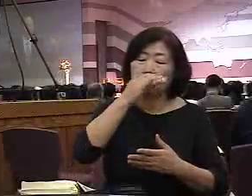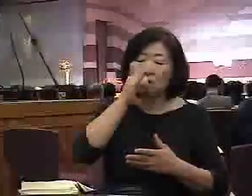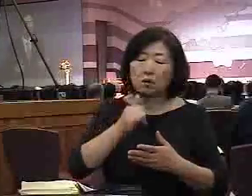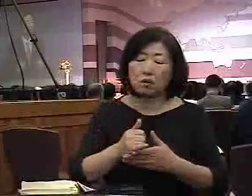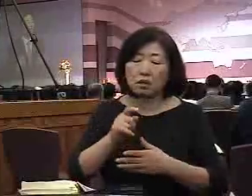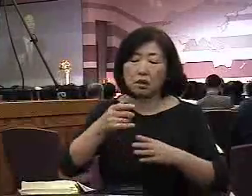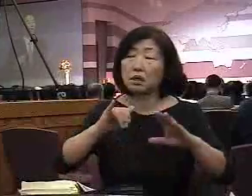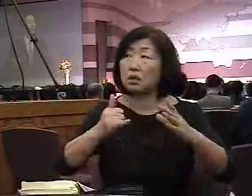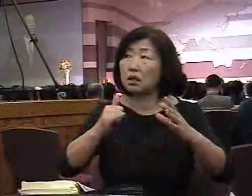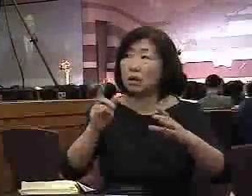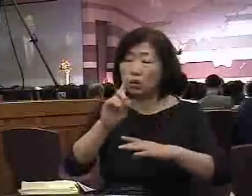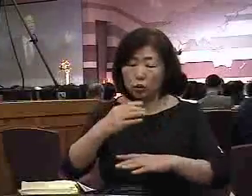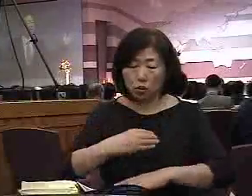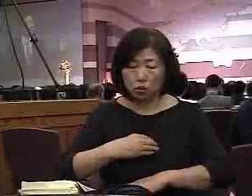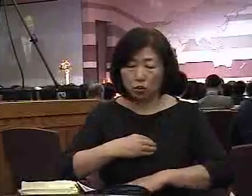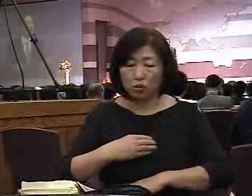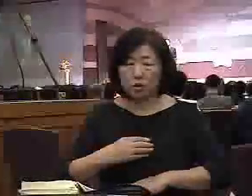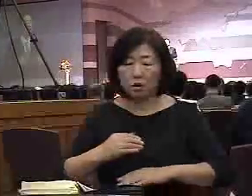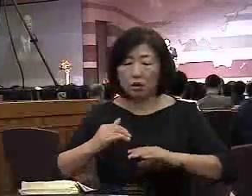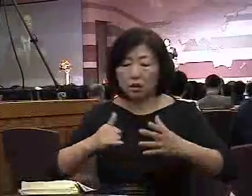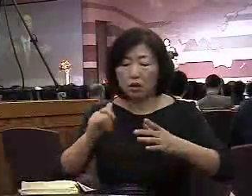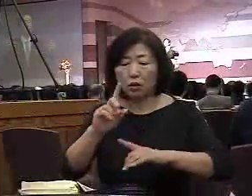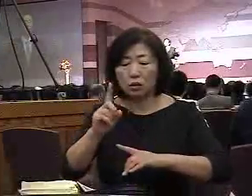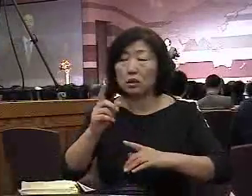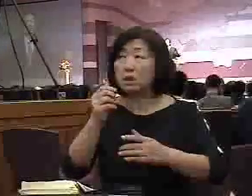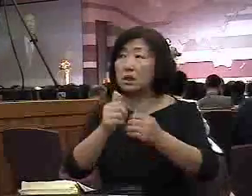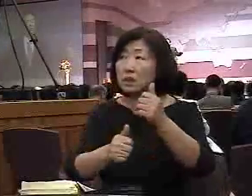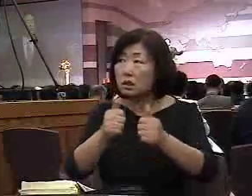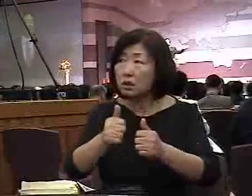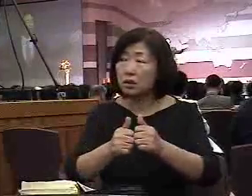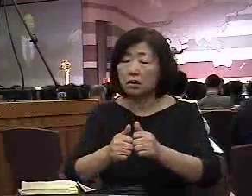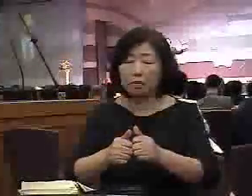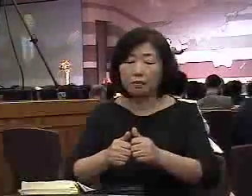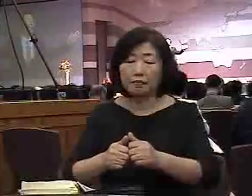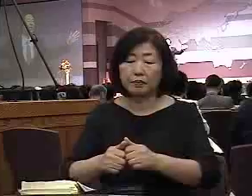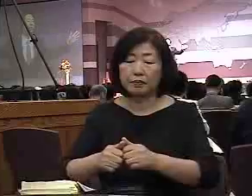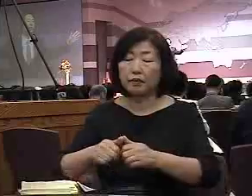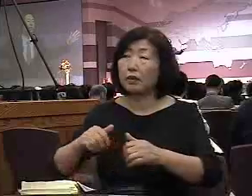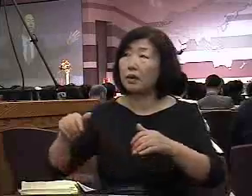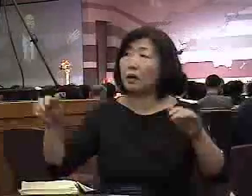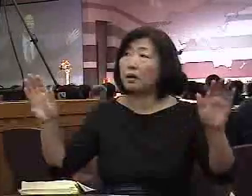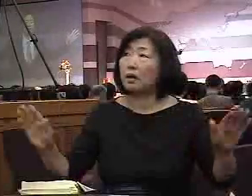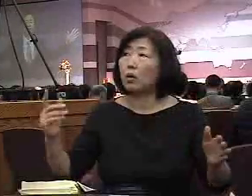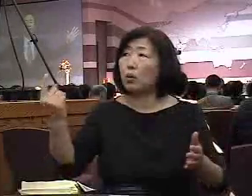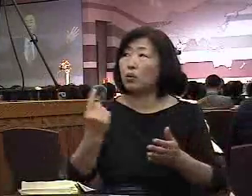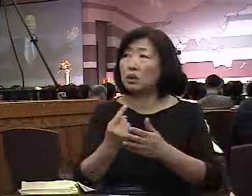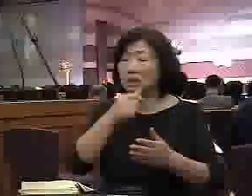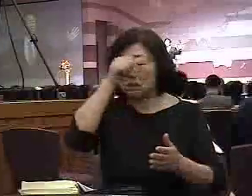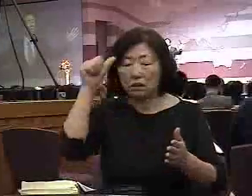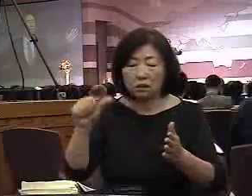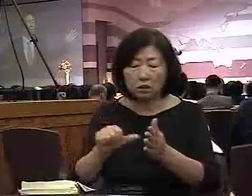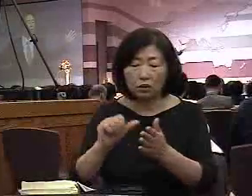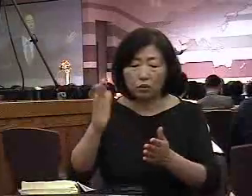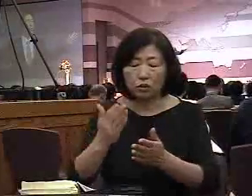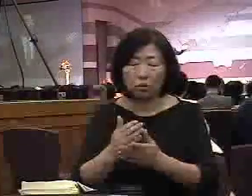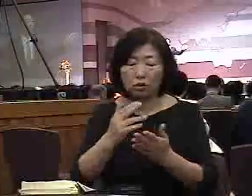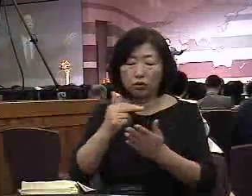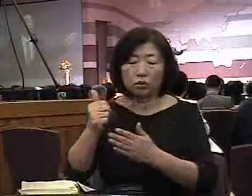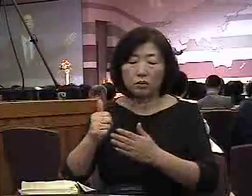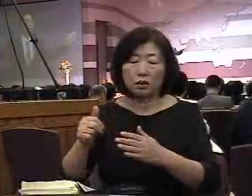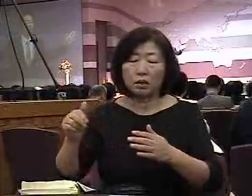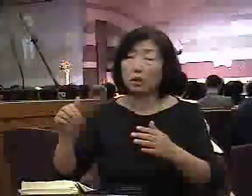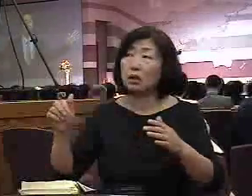이제는 세상의 어떤 위험이나 세상의 어떤 시험이나 웬만한 것들은 제가 날아오르는 인생이 될 수가 있습니다. 주님, 이제는 이 날개로 온